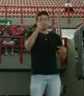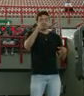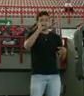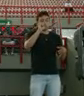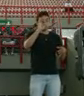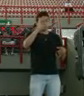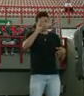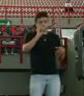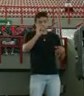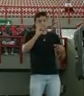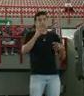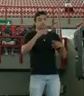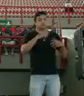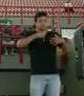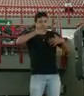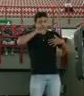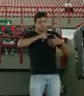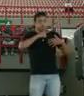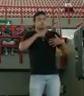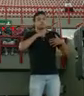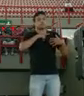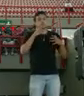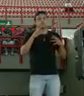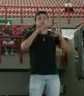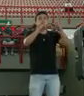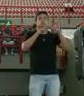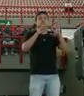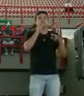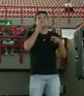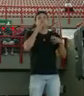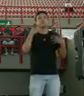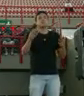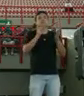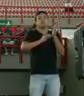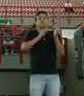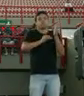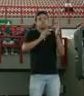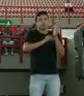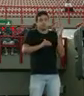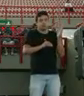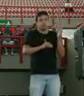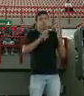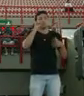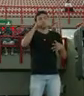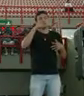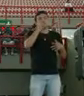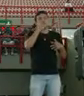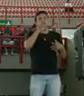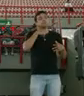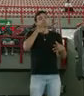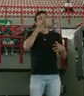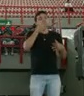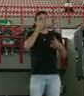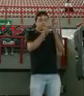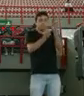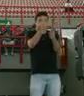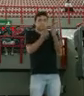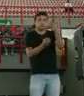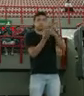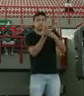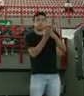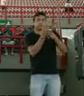hipofisário na produção de prolactina? Tem. Aí qual vai ser a deficiência delas? Na produção do leite.